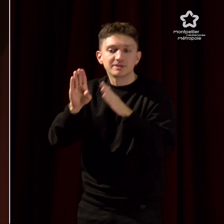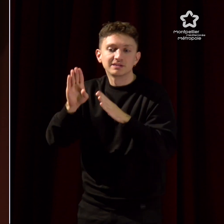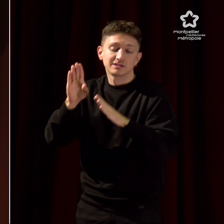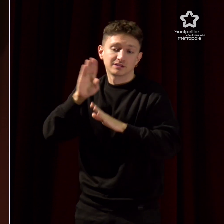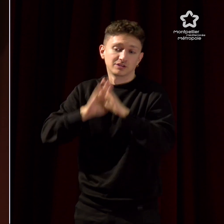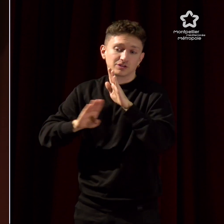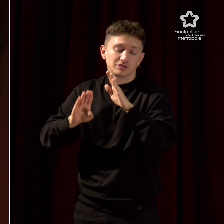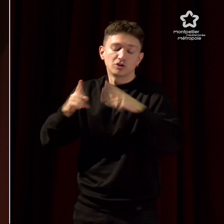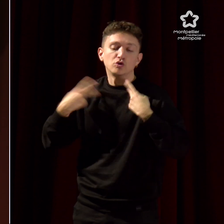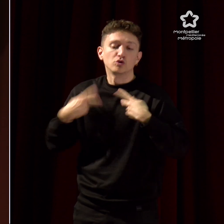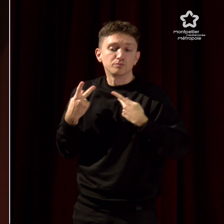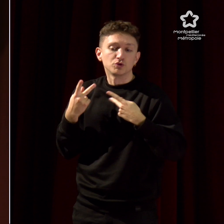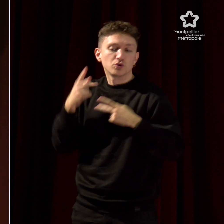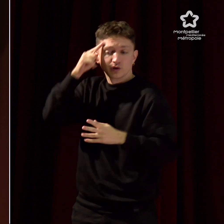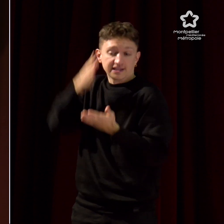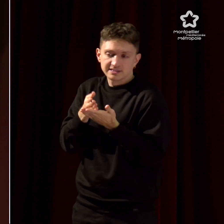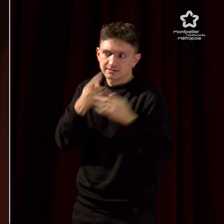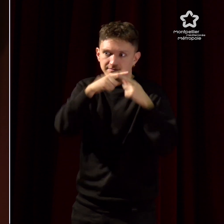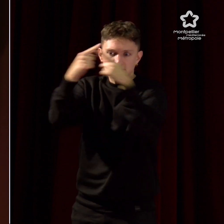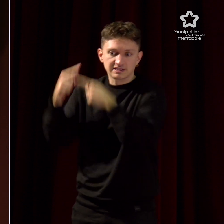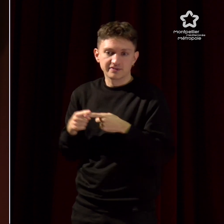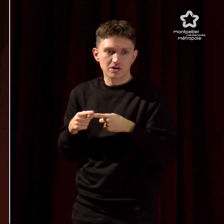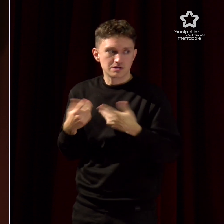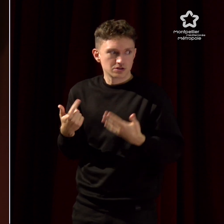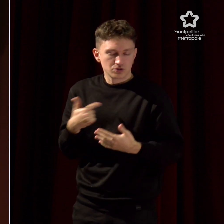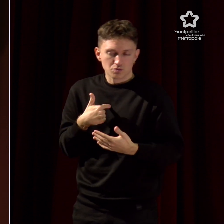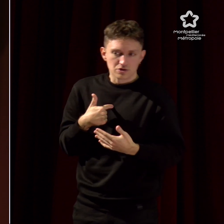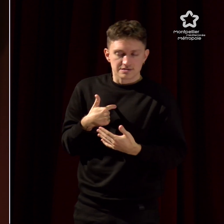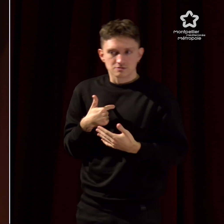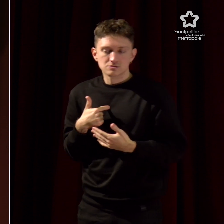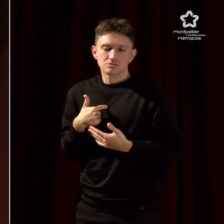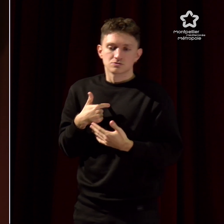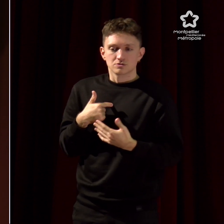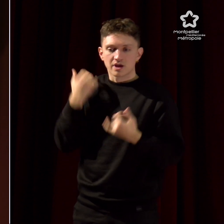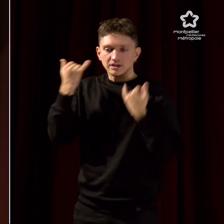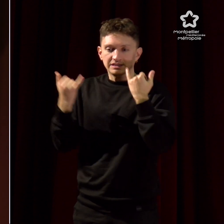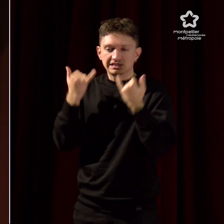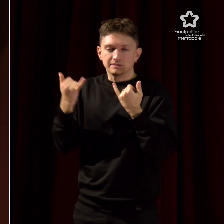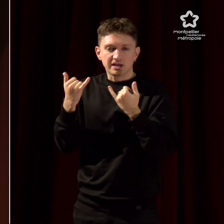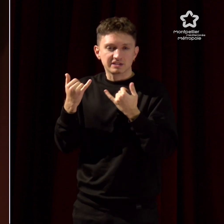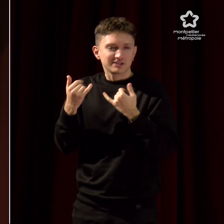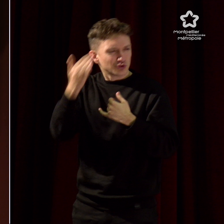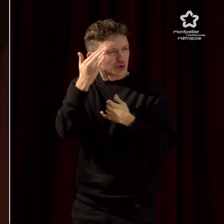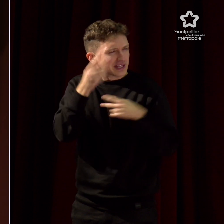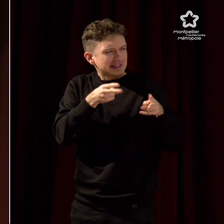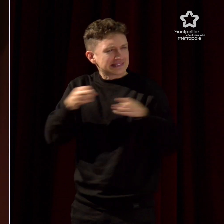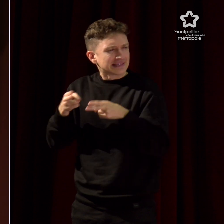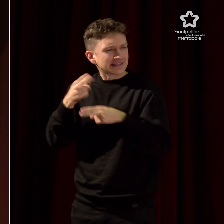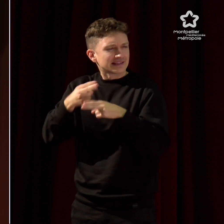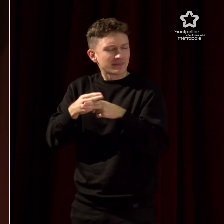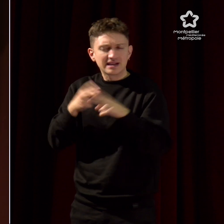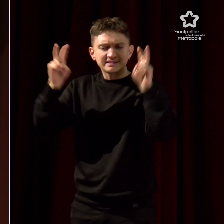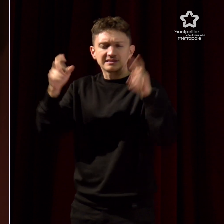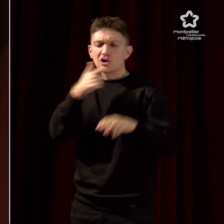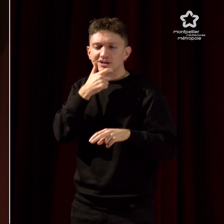test d'ADN et tout ça, on pourrait imaginer le scénario, si on regarde les séries de Last of Us, les pandémies